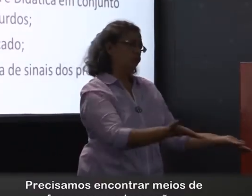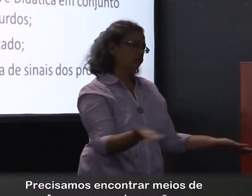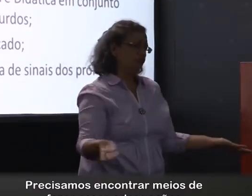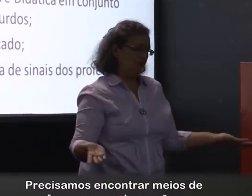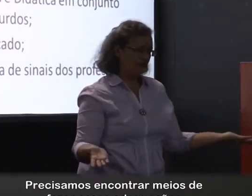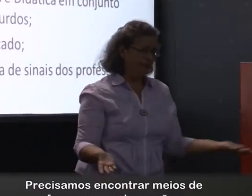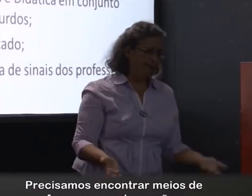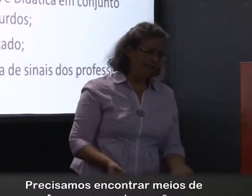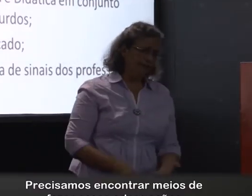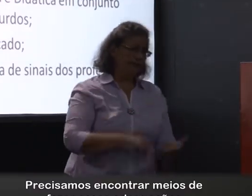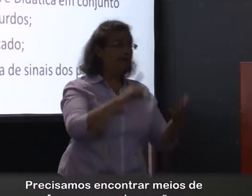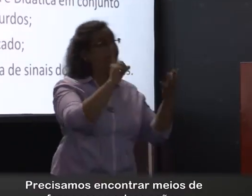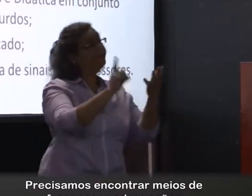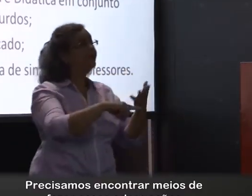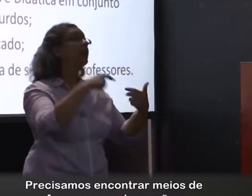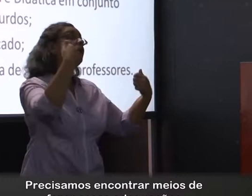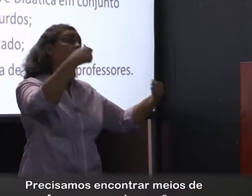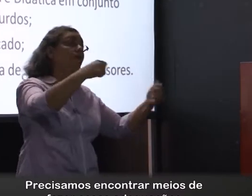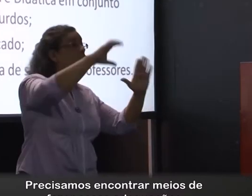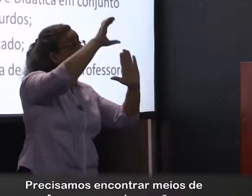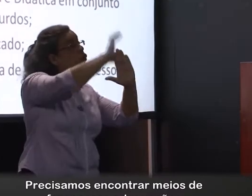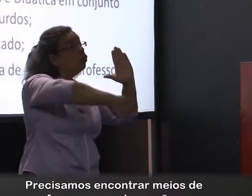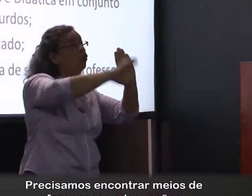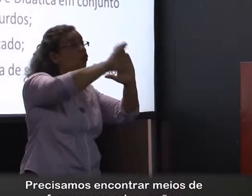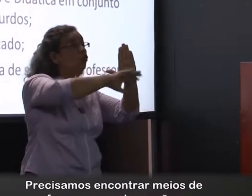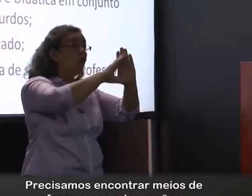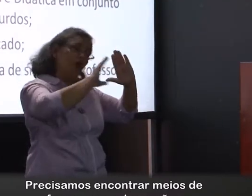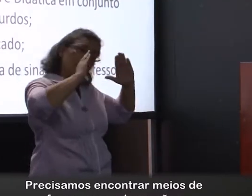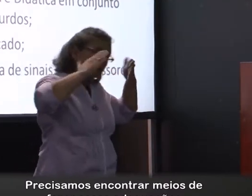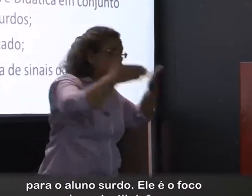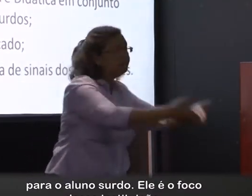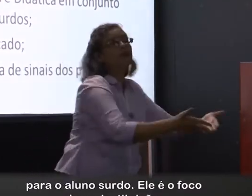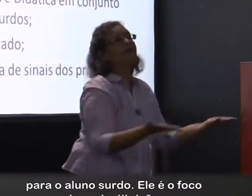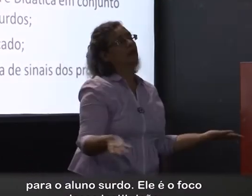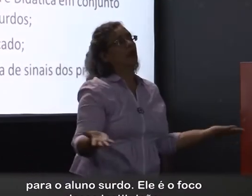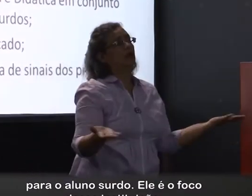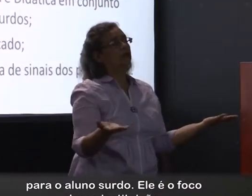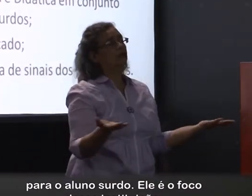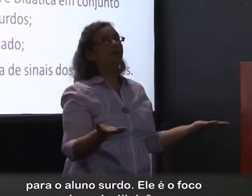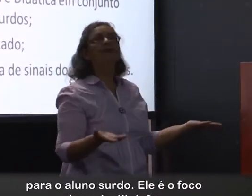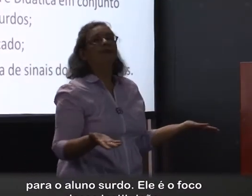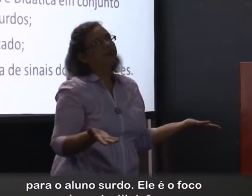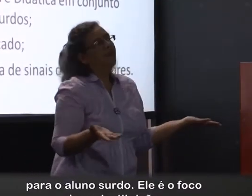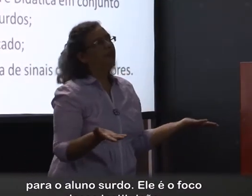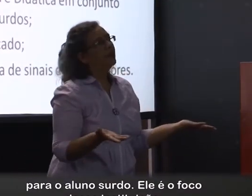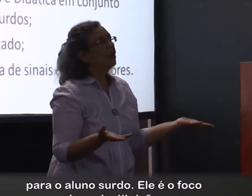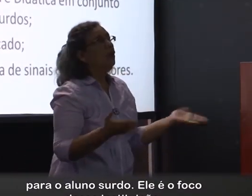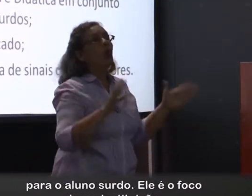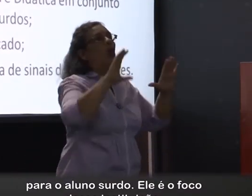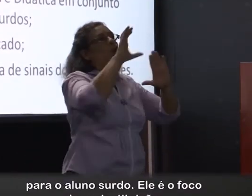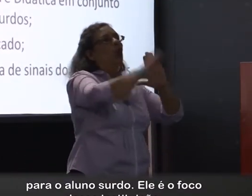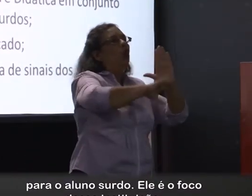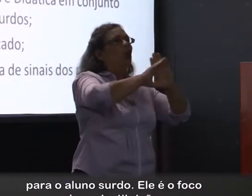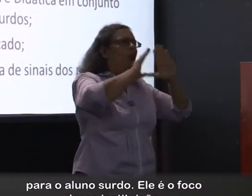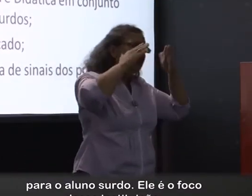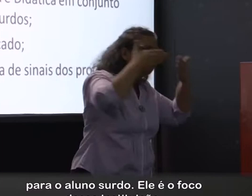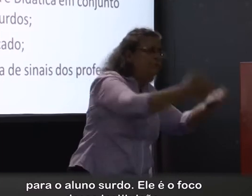Então, a gente precisa encontrar meios de fazer essas adequações para o aluno surdo. Ele é o foco dessa instituição,